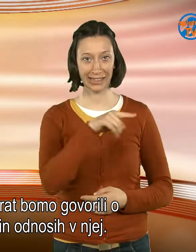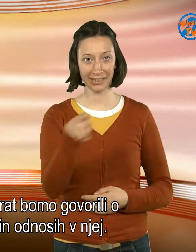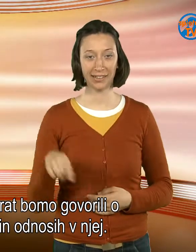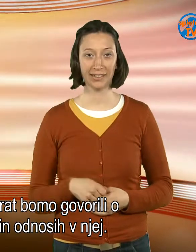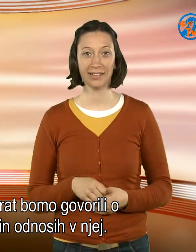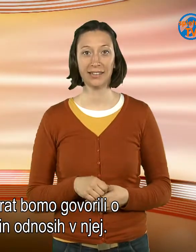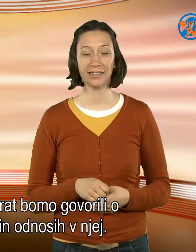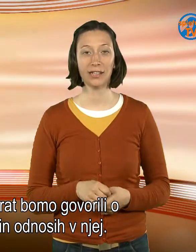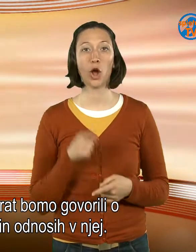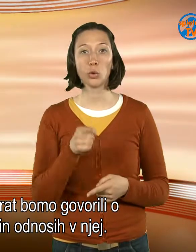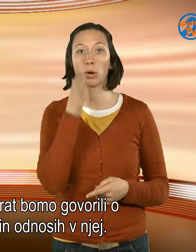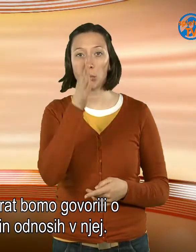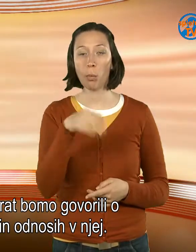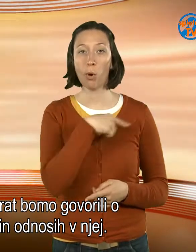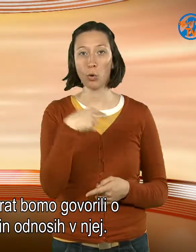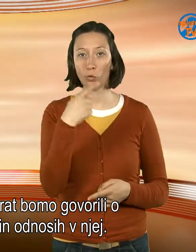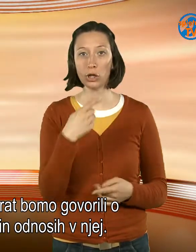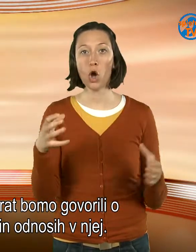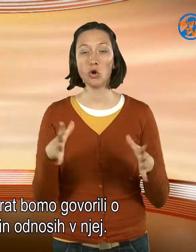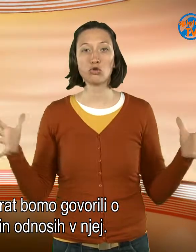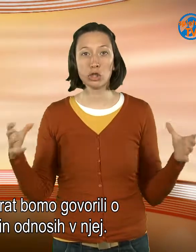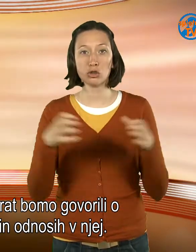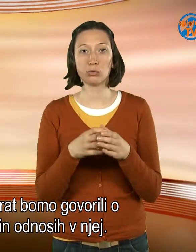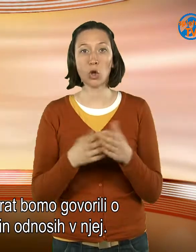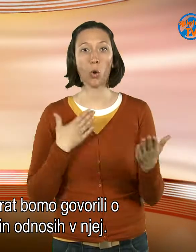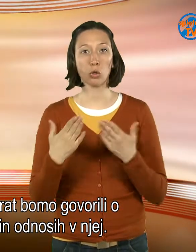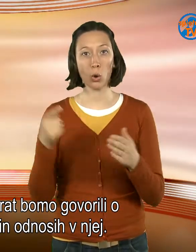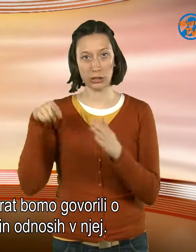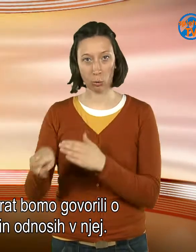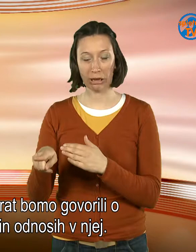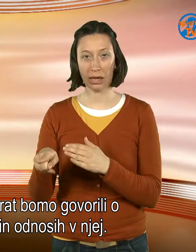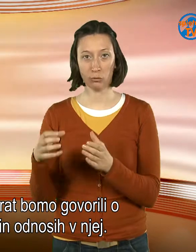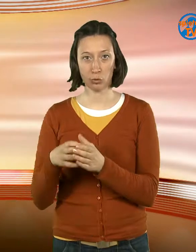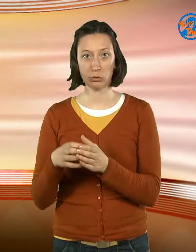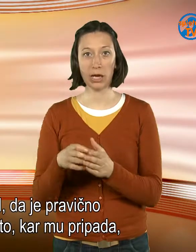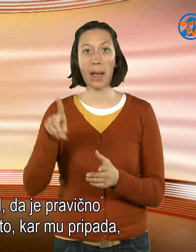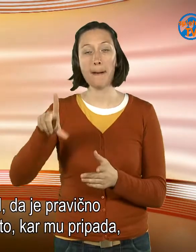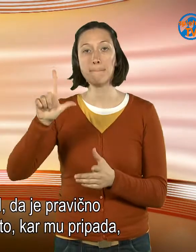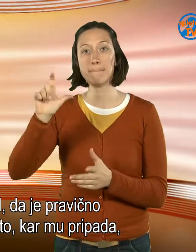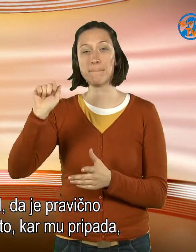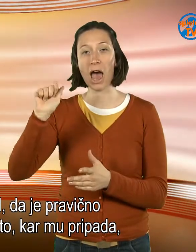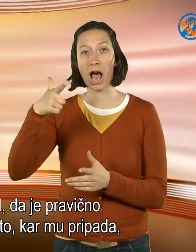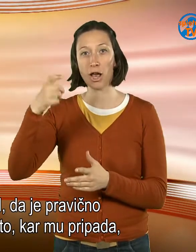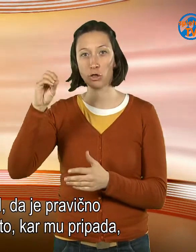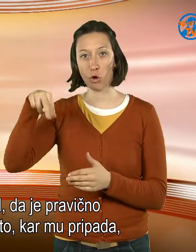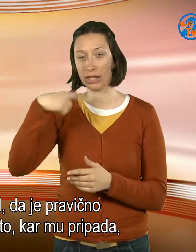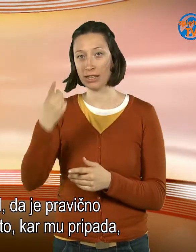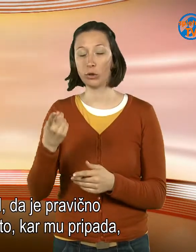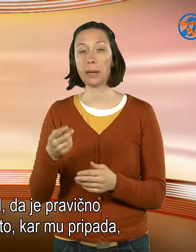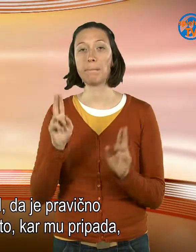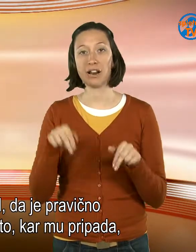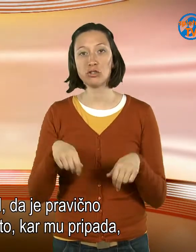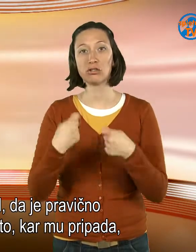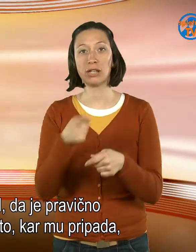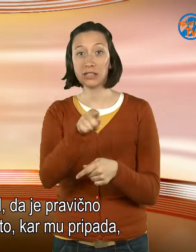Pozdravljeni! Tokrat bomo govorili o širši skupnosti in odnosih v njej. Platon je dejal, da je pravično